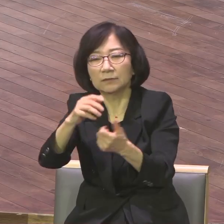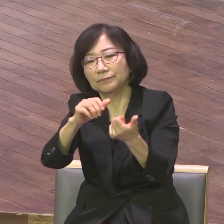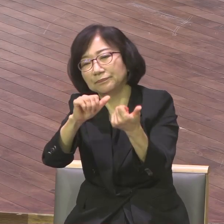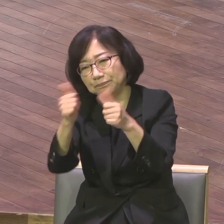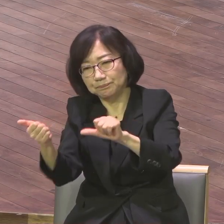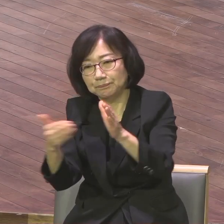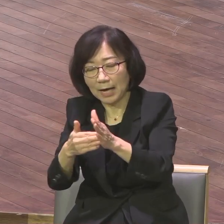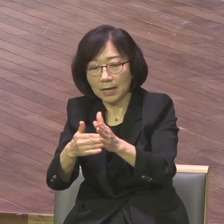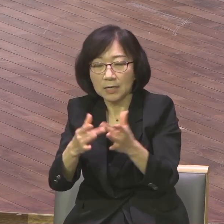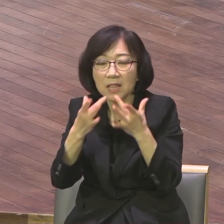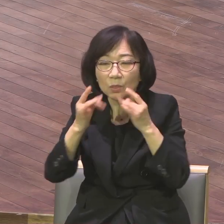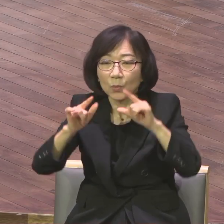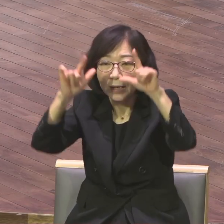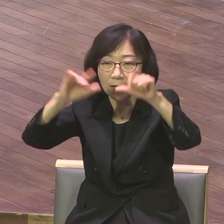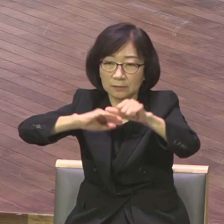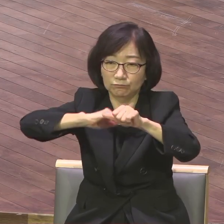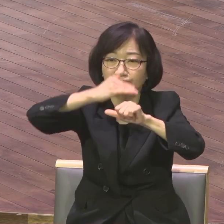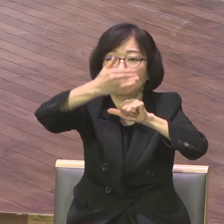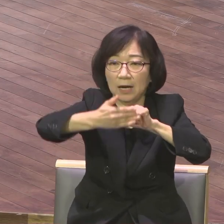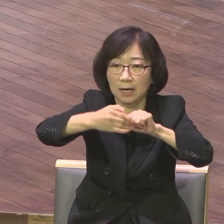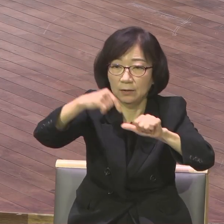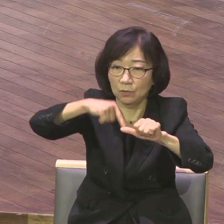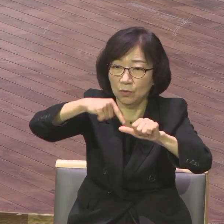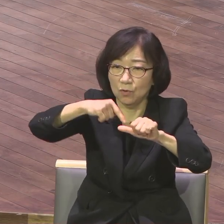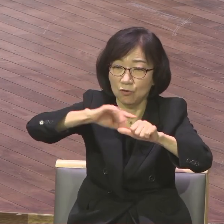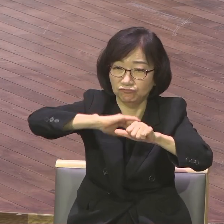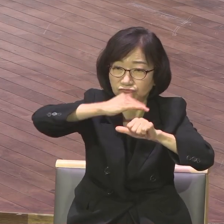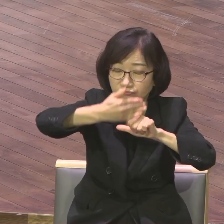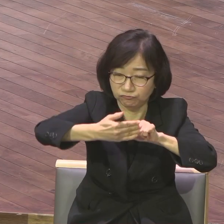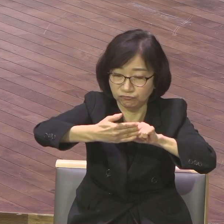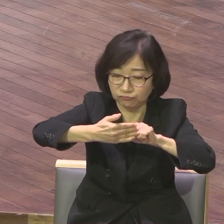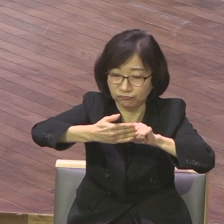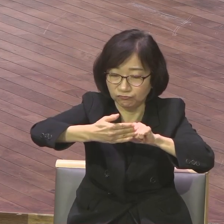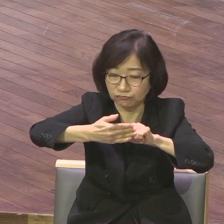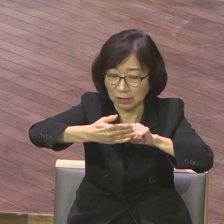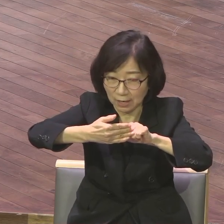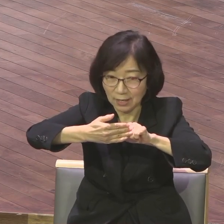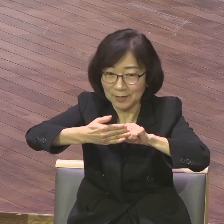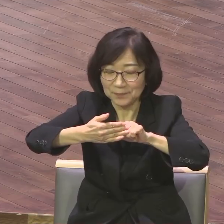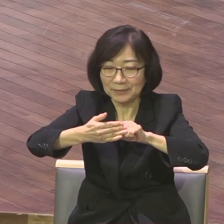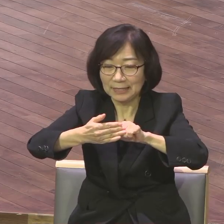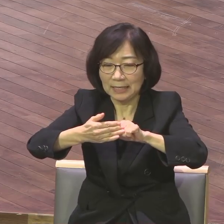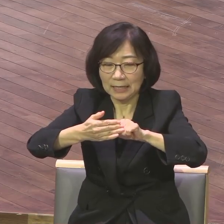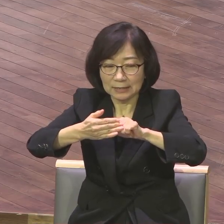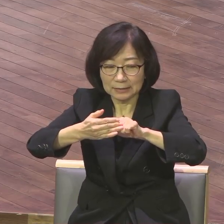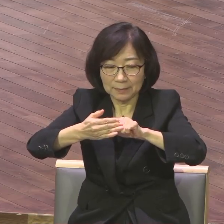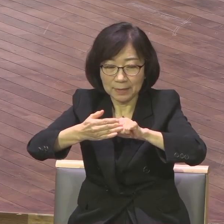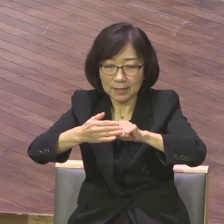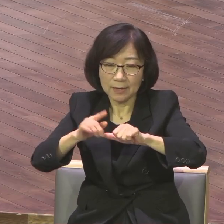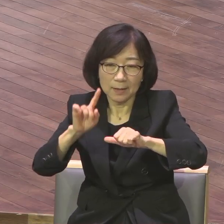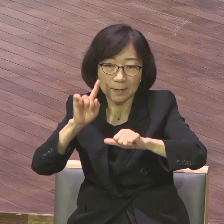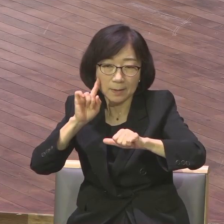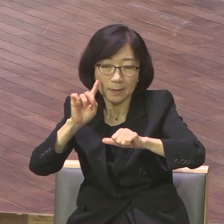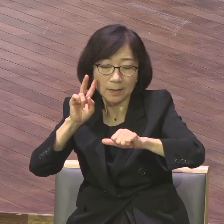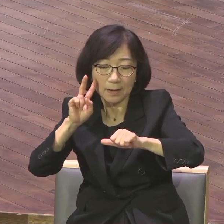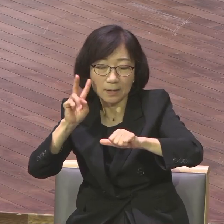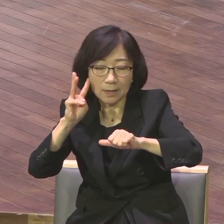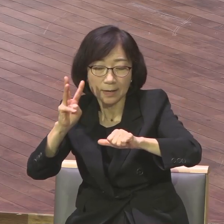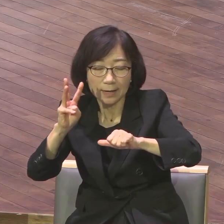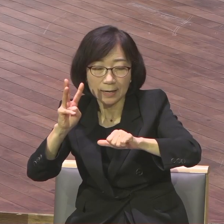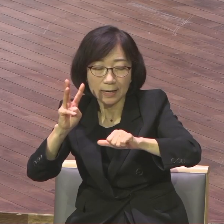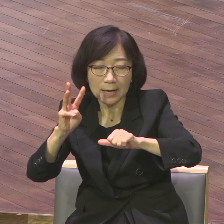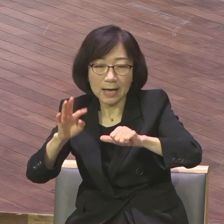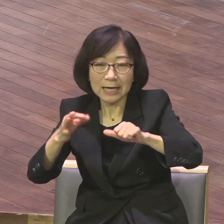토요일에는 무덤 속에 계셨고 예언이 이어진 대로 십자가를 지신 지 사흘 후에,